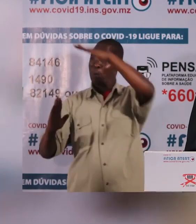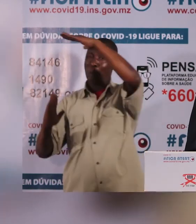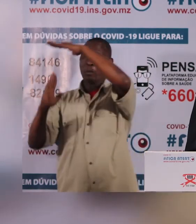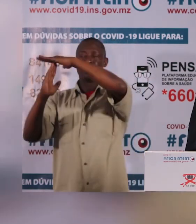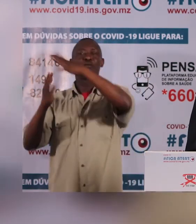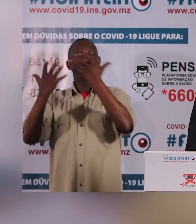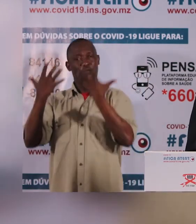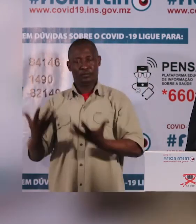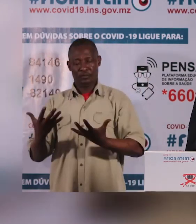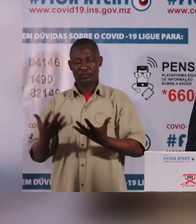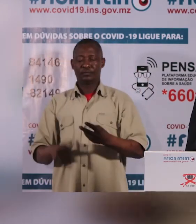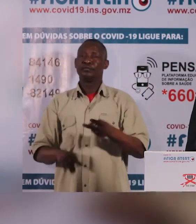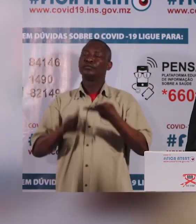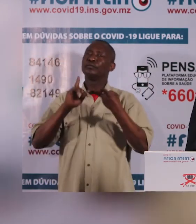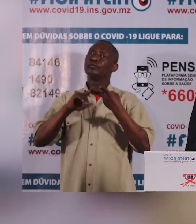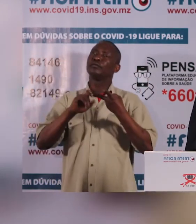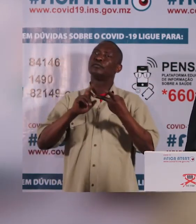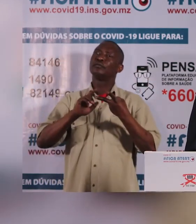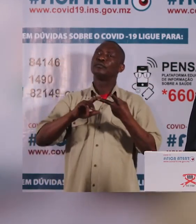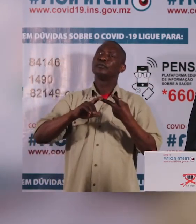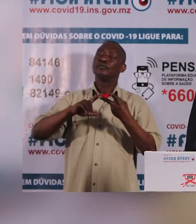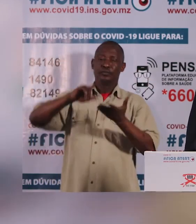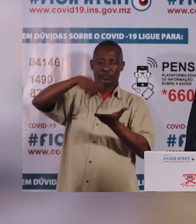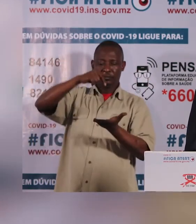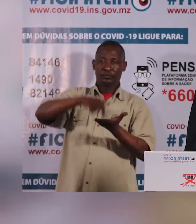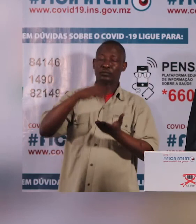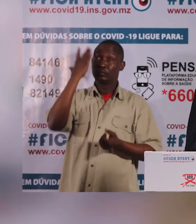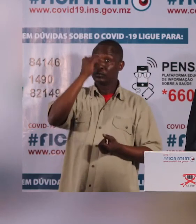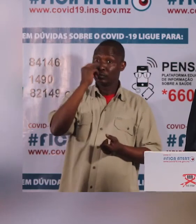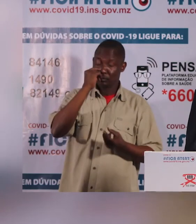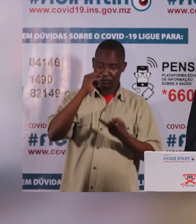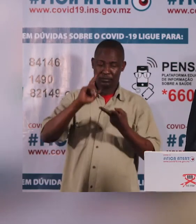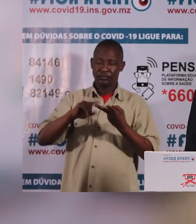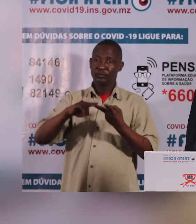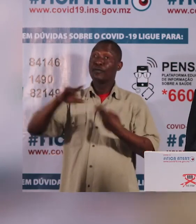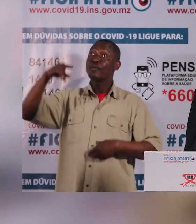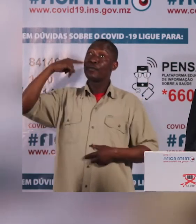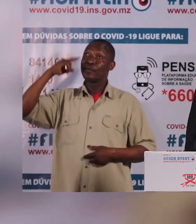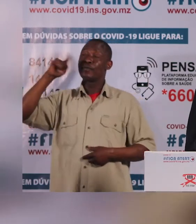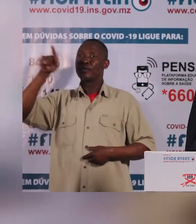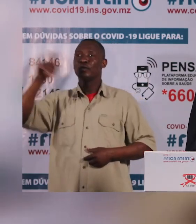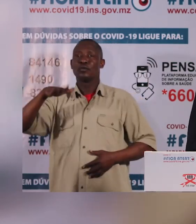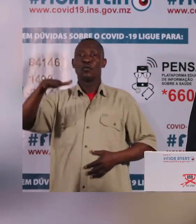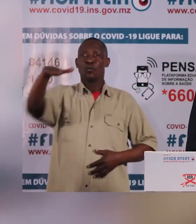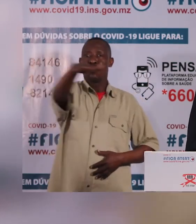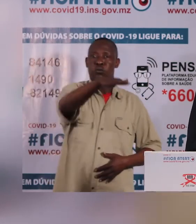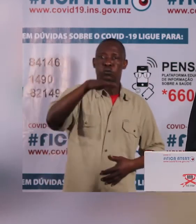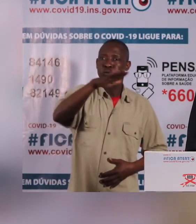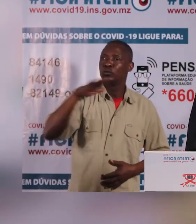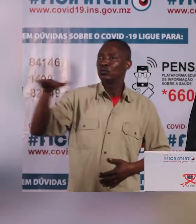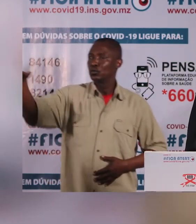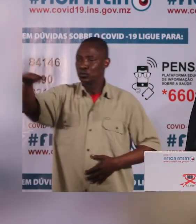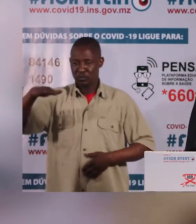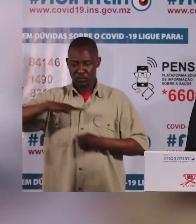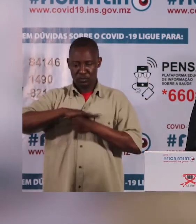mensagem é que as cidades de Nampula e Pemba registram um padrão de transmissão comunitária. O número de casos nessas cidades pode continuar a subir nos